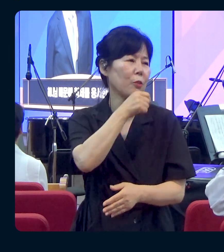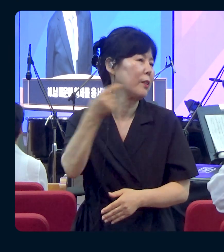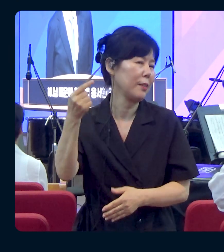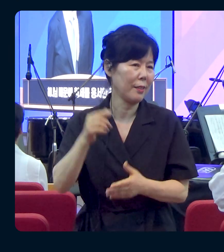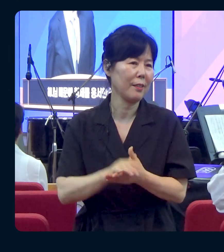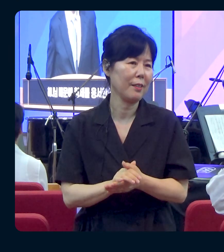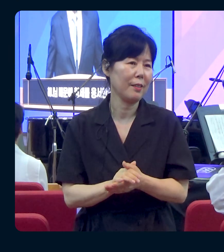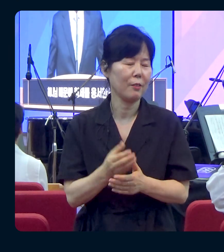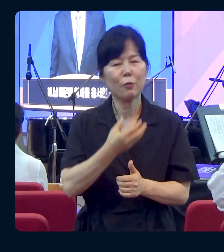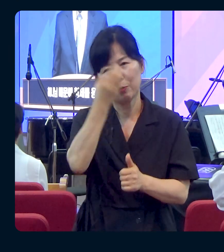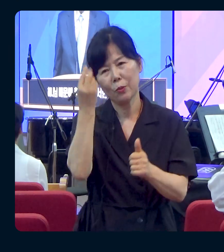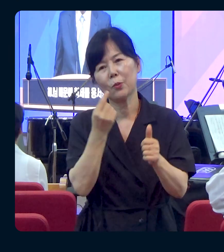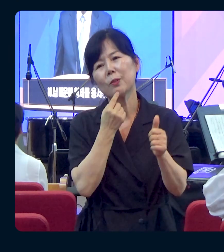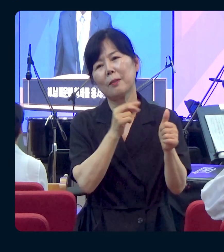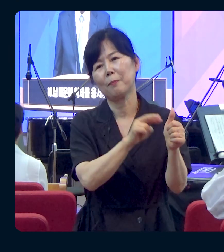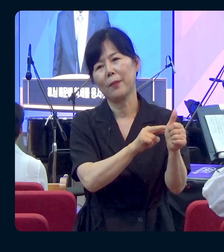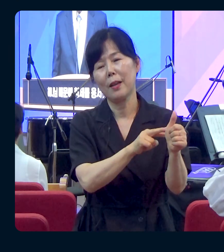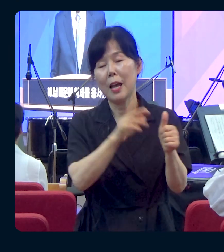겁니다.